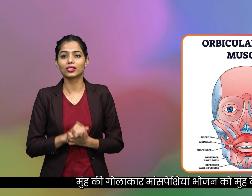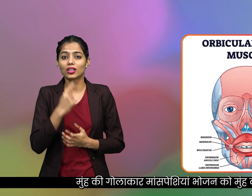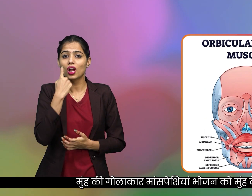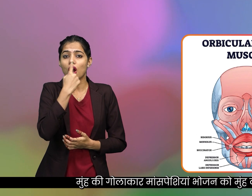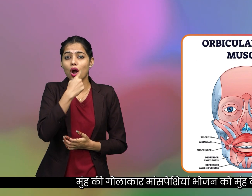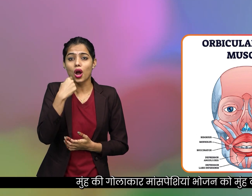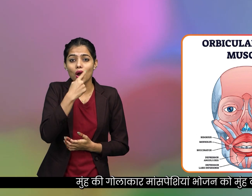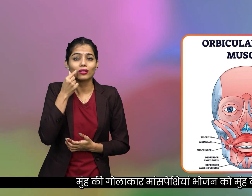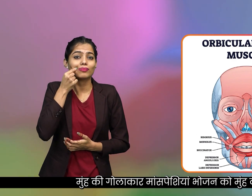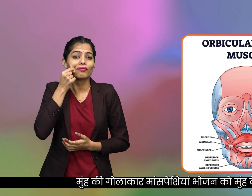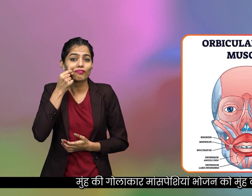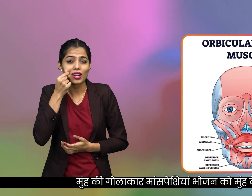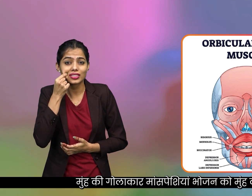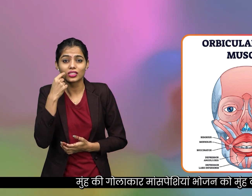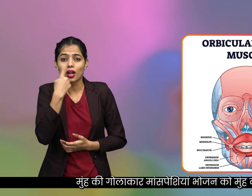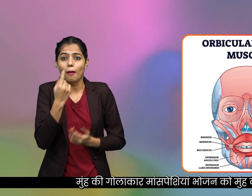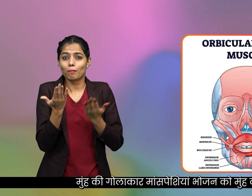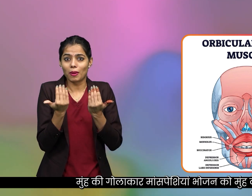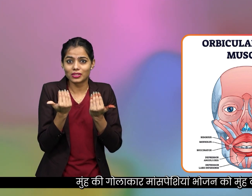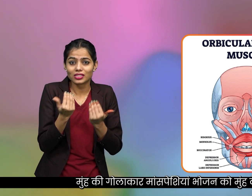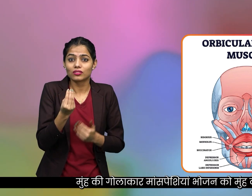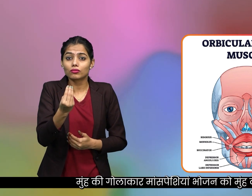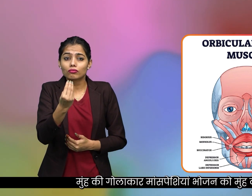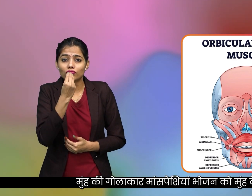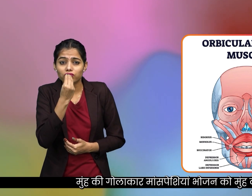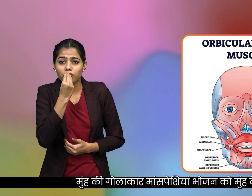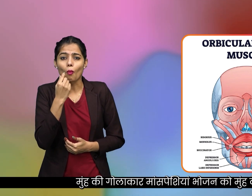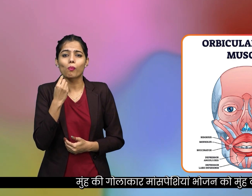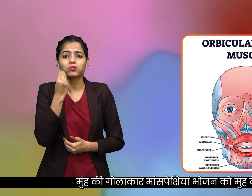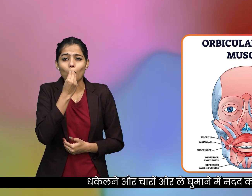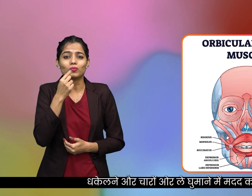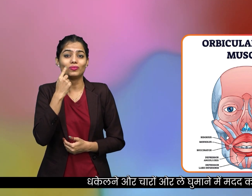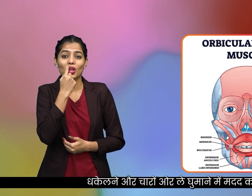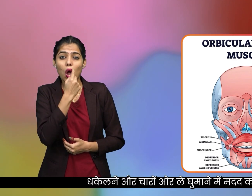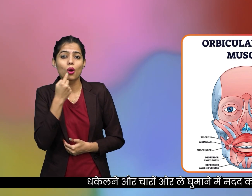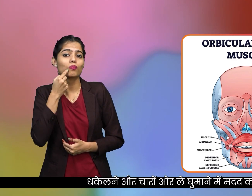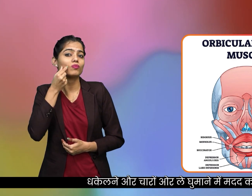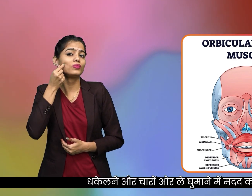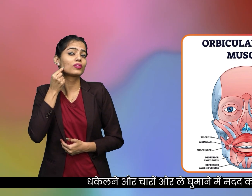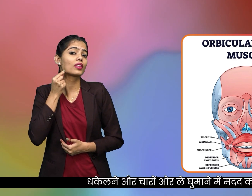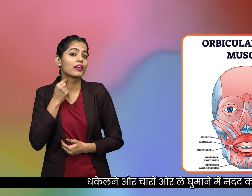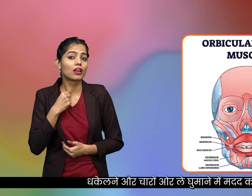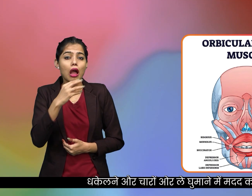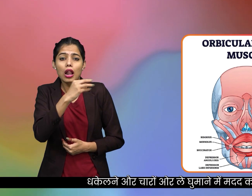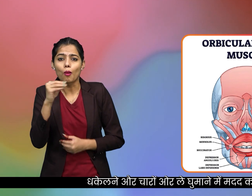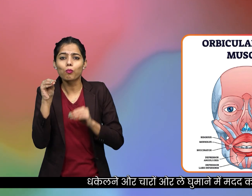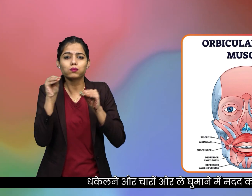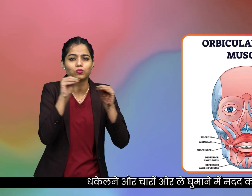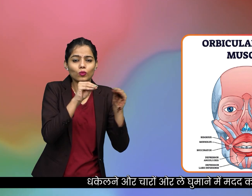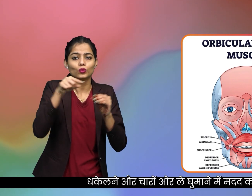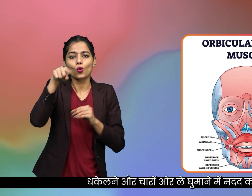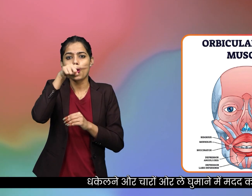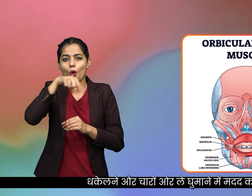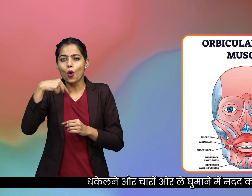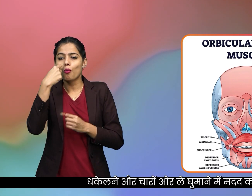मुंह की गोलाकार मांसपेशियां भोजन को मुंह के अंदर में ढकेलने और चारों ओर से